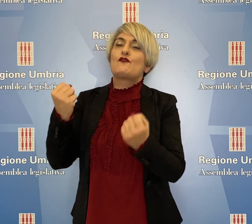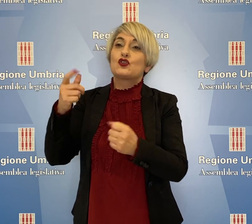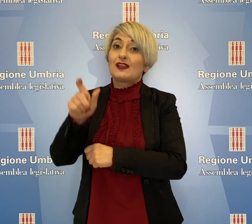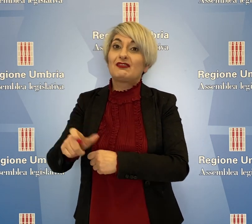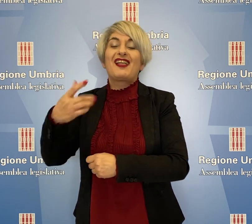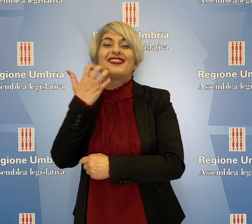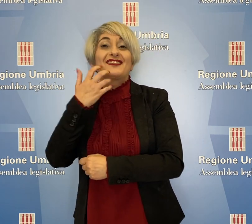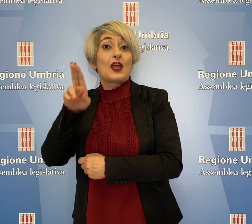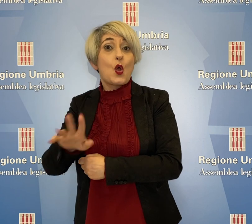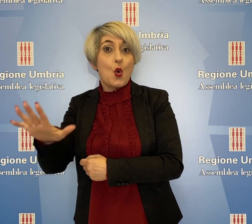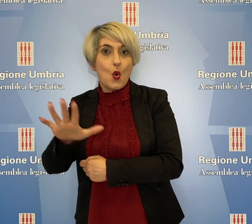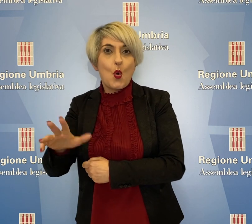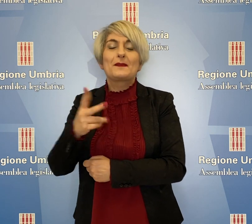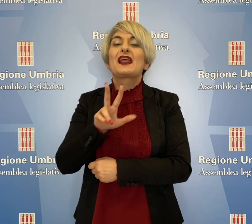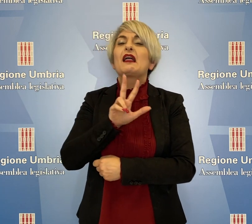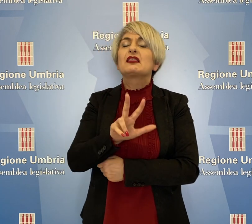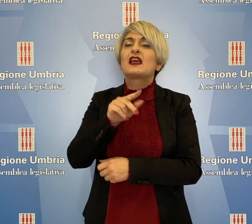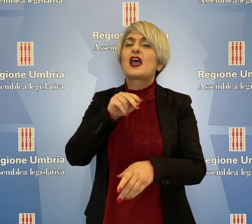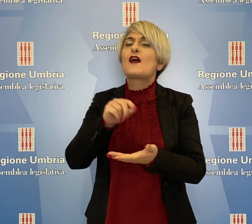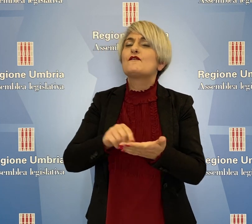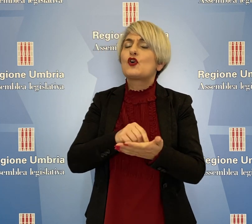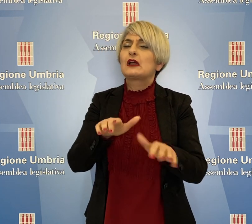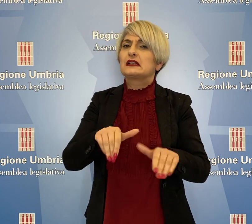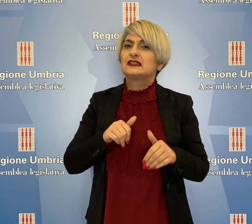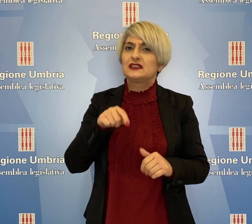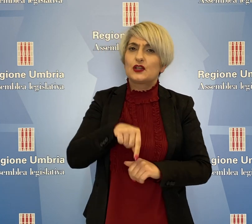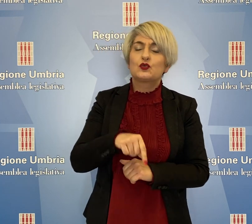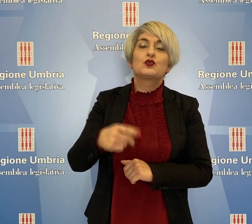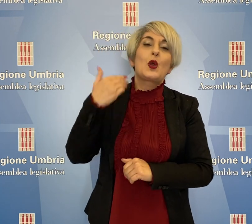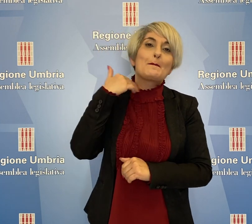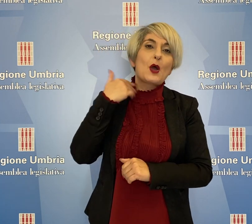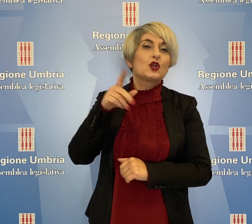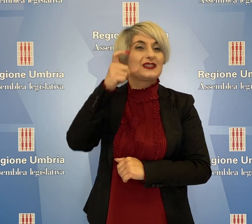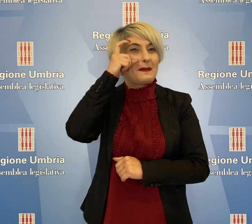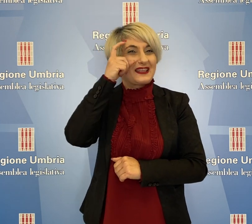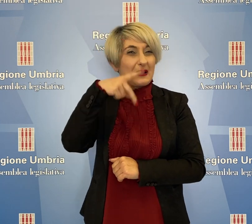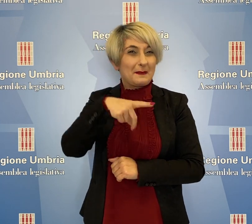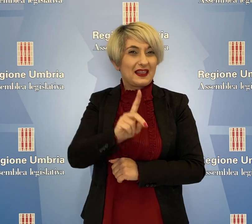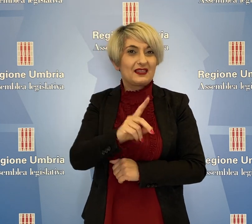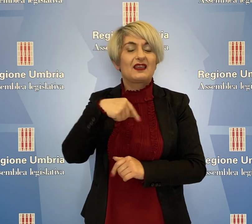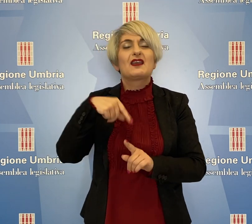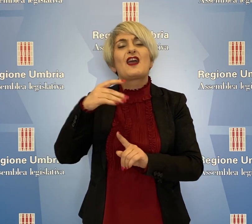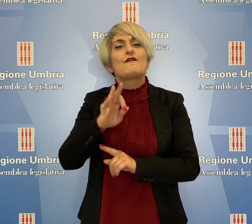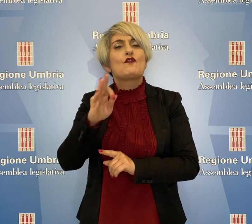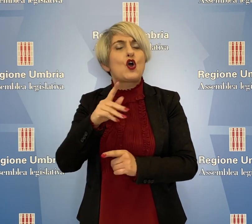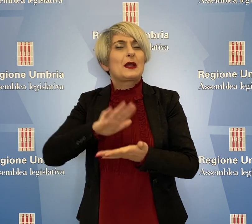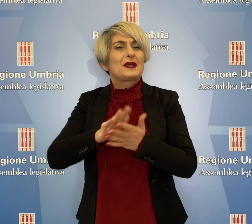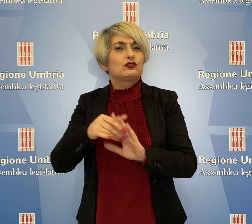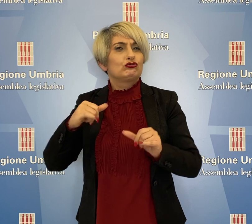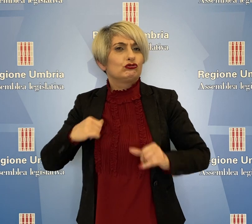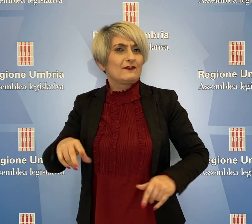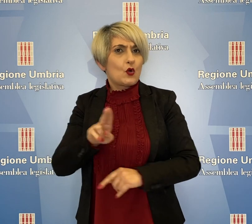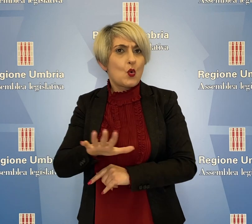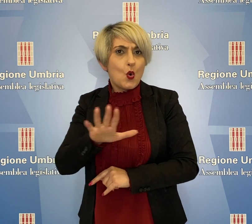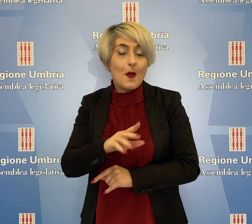l'umbria 3 astenuti porzi e bettarelli del partito democratico fora patto civico per l'umbria e quattro contrari